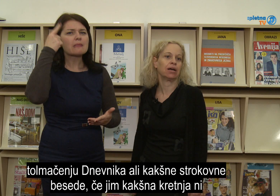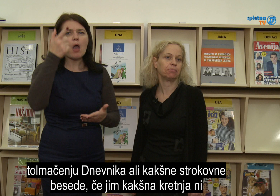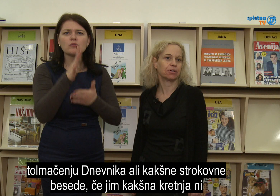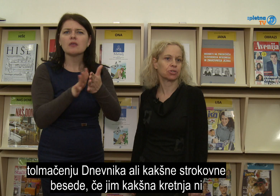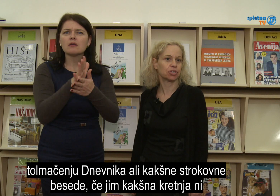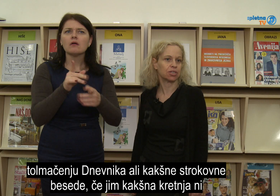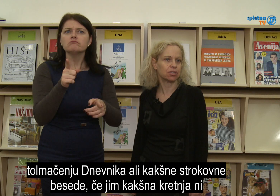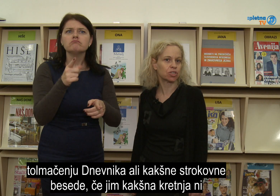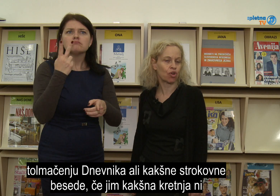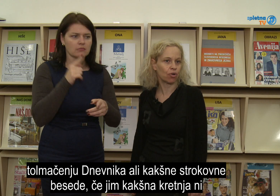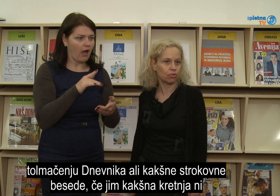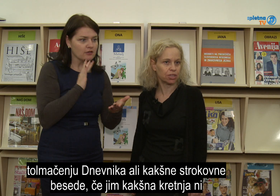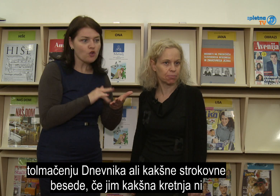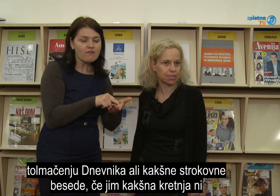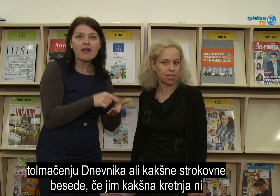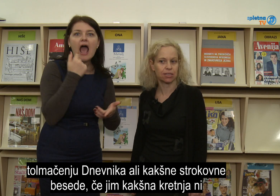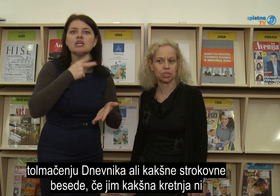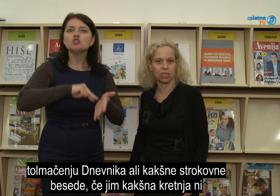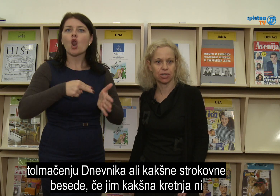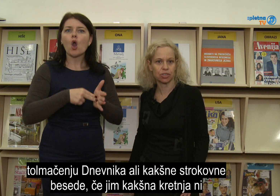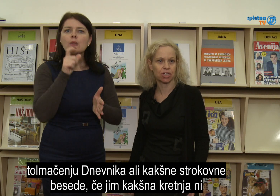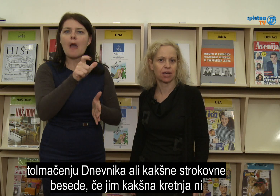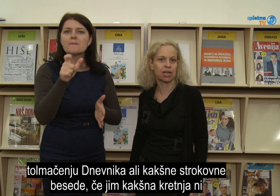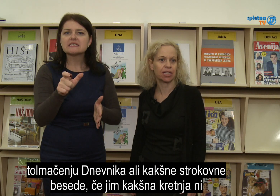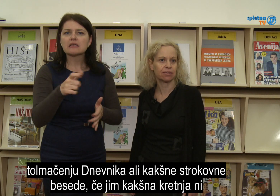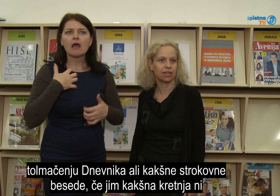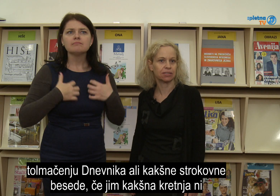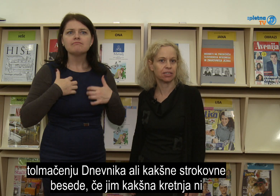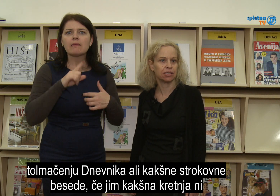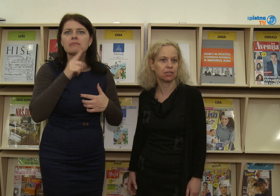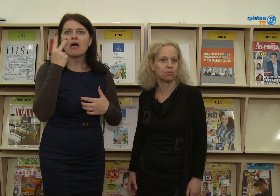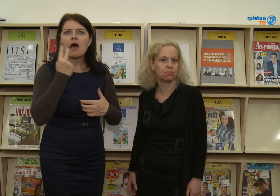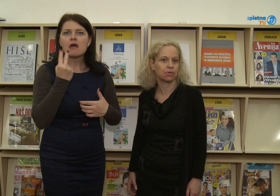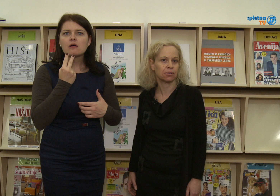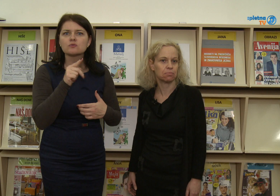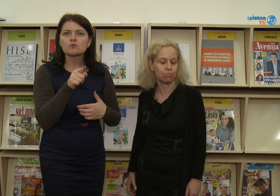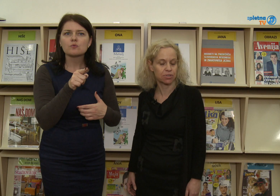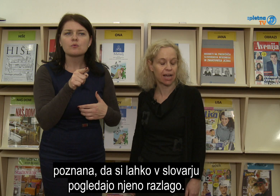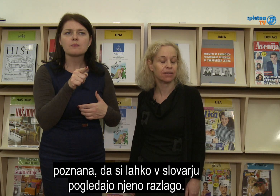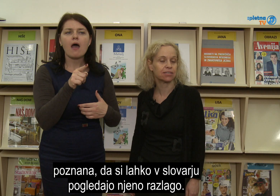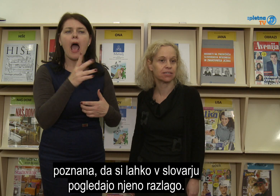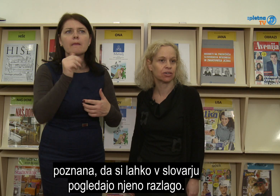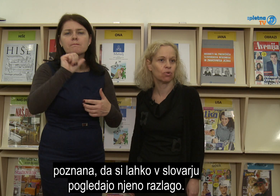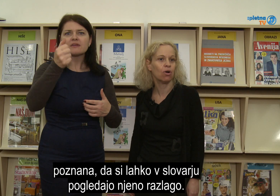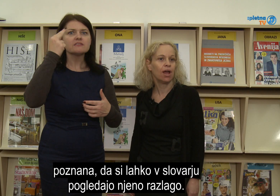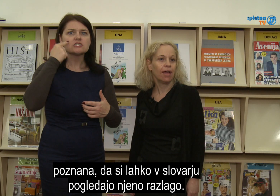pa kakšnih strokovnih besed, da če jim kakšna kretnja ni poznana, da si lahko